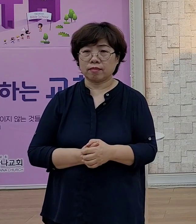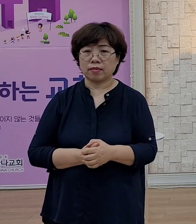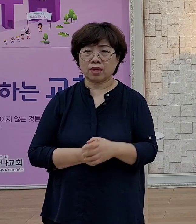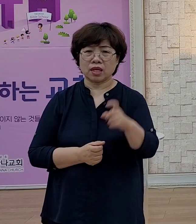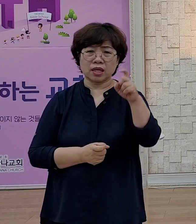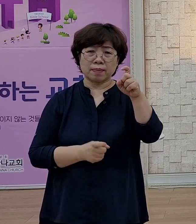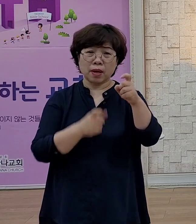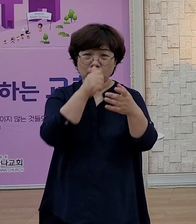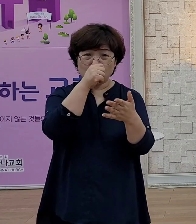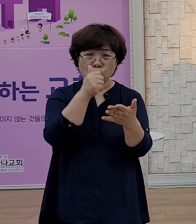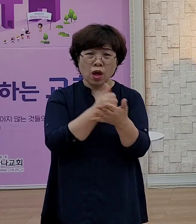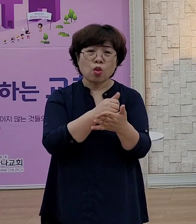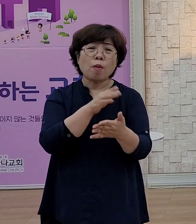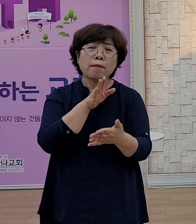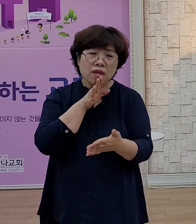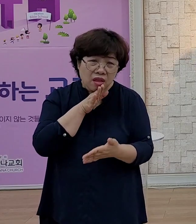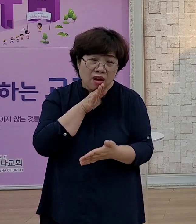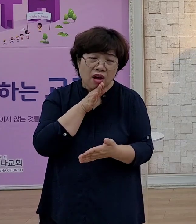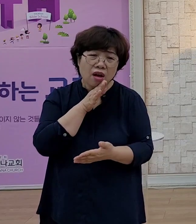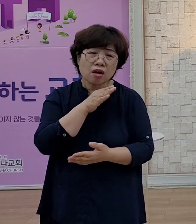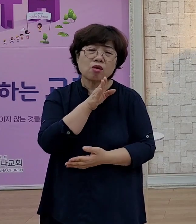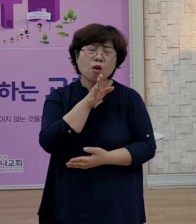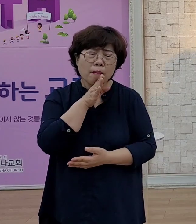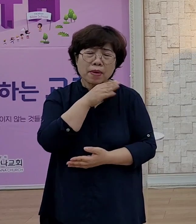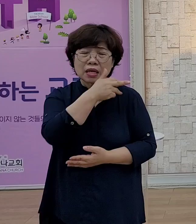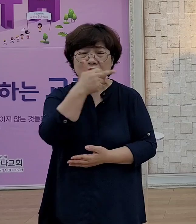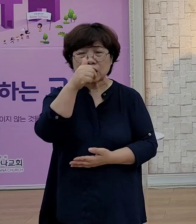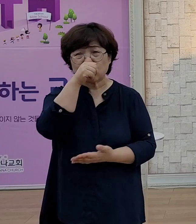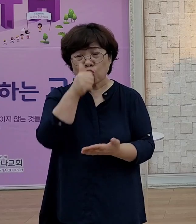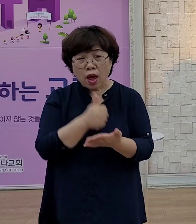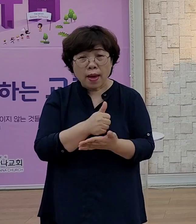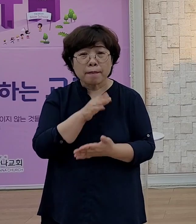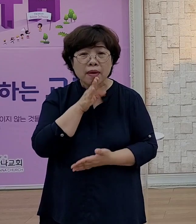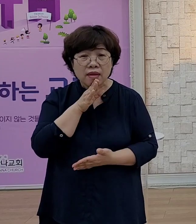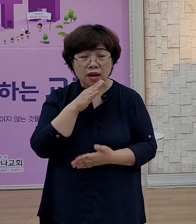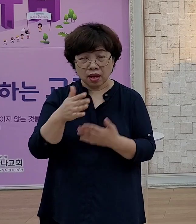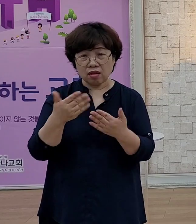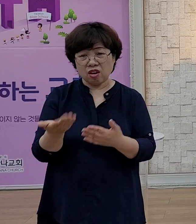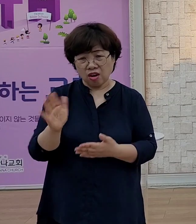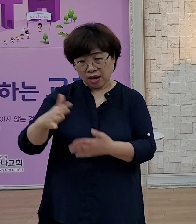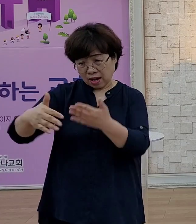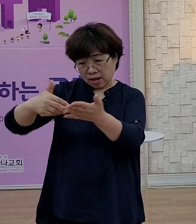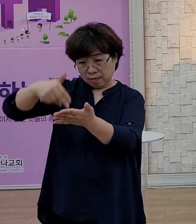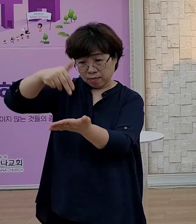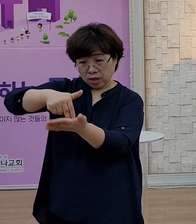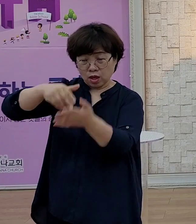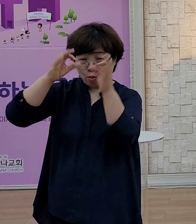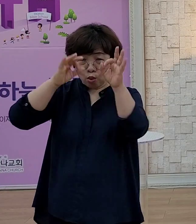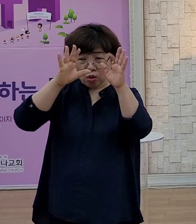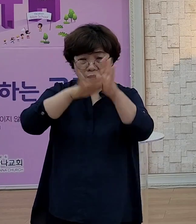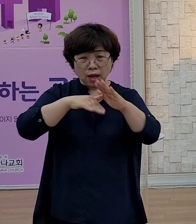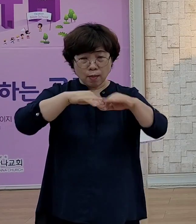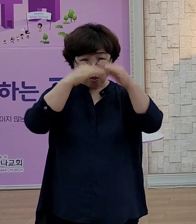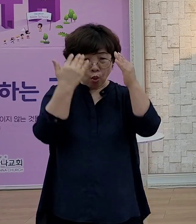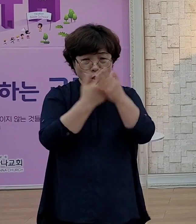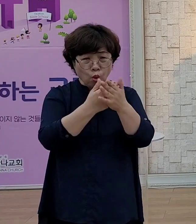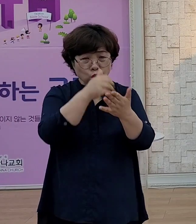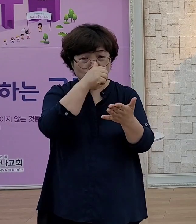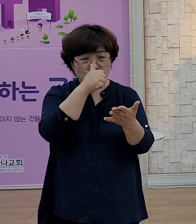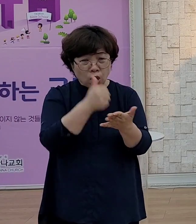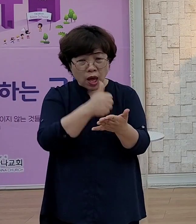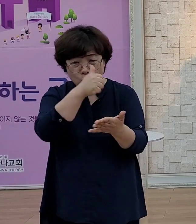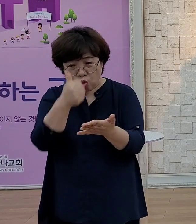십계명의 죄도 큰 죄입니다. 그게 죄가 아니라는 게 아니에요. 하나님의 관점에서 보면 다 죄지만 하나님이 더